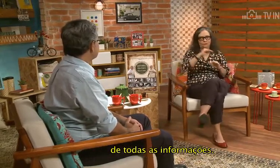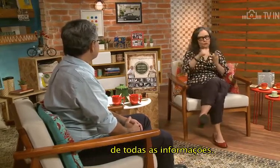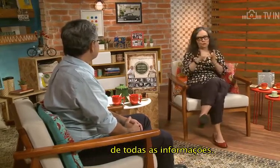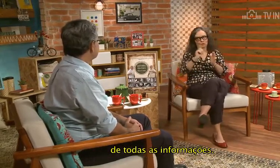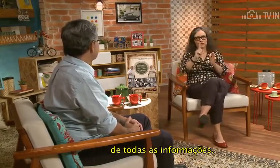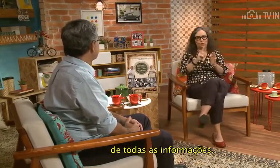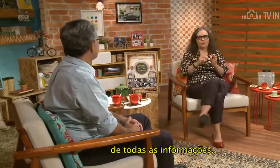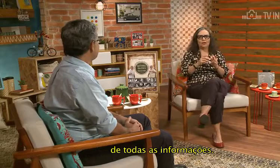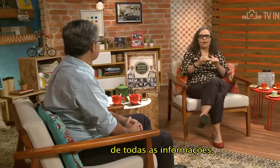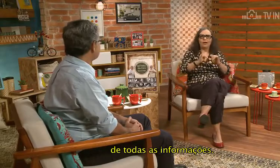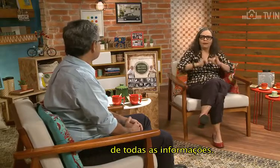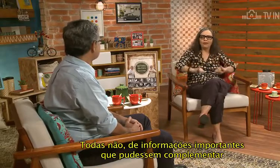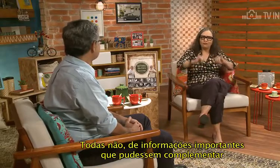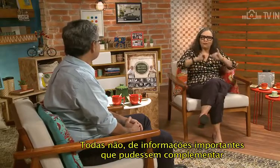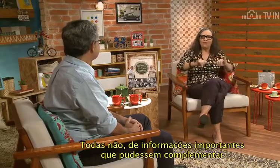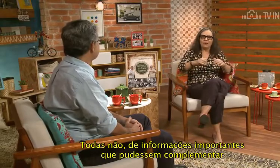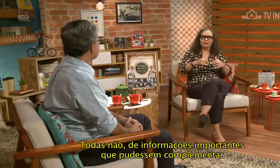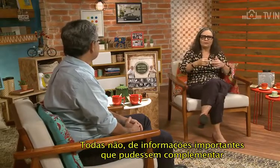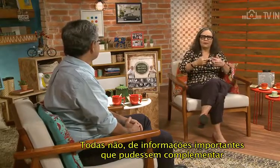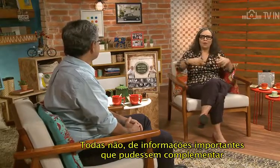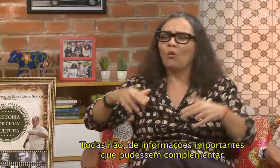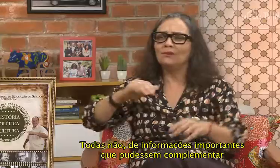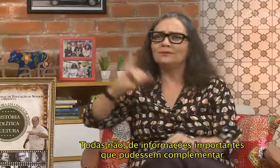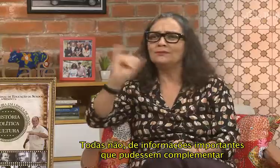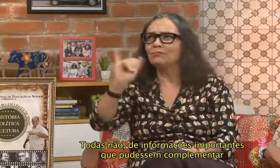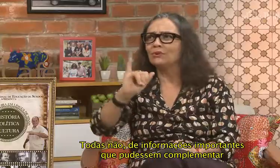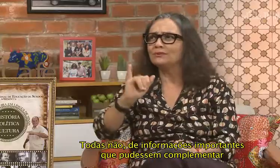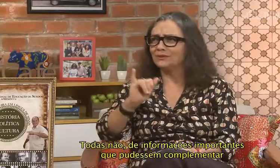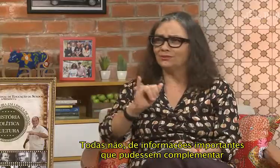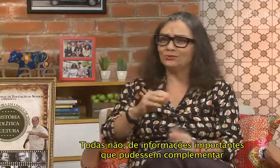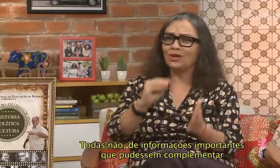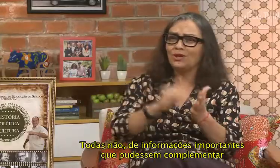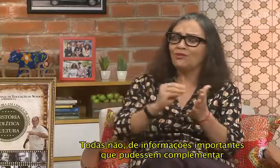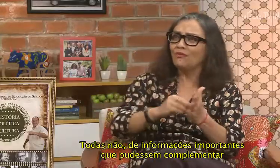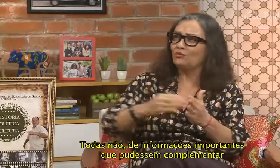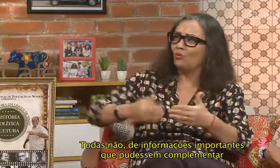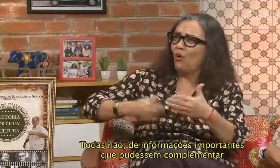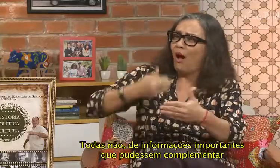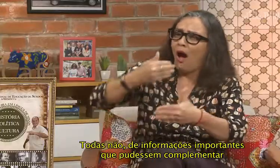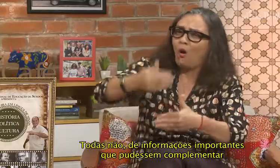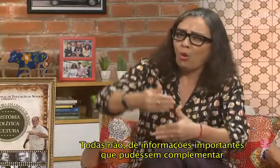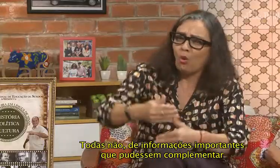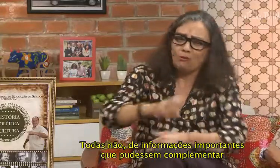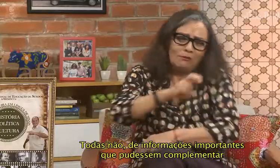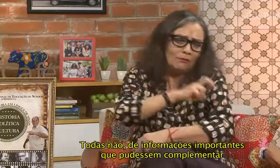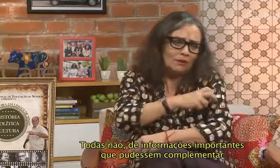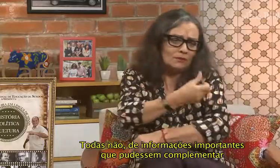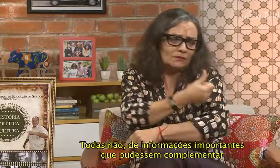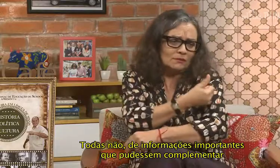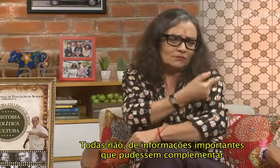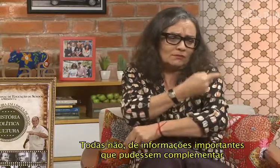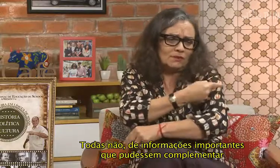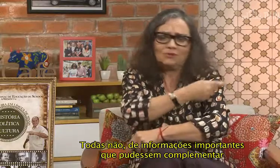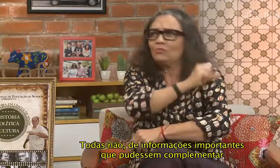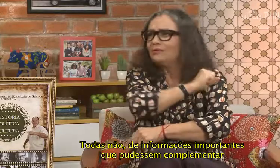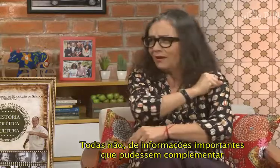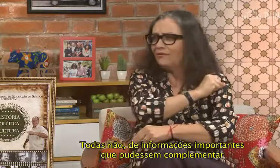informações, quer dizer, todas não, né? De informações importantes que pudessem complementar